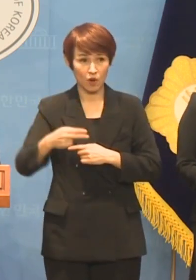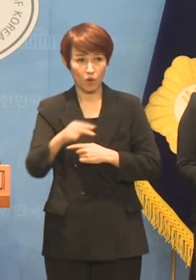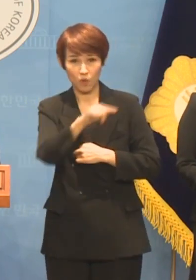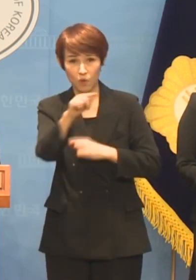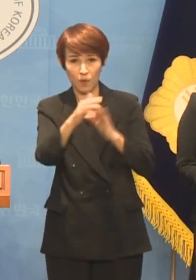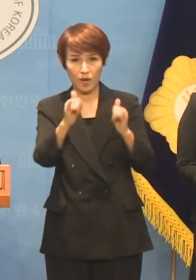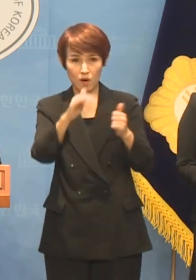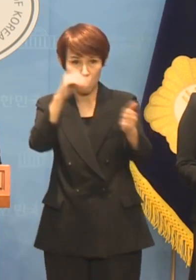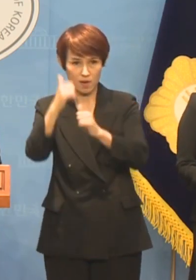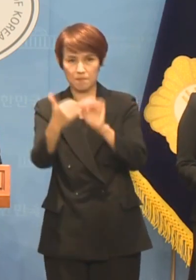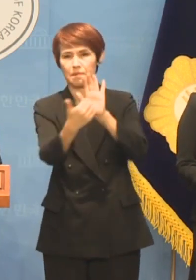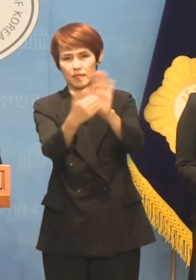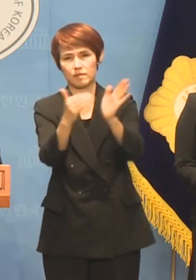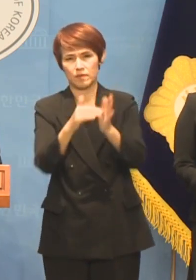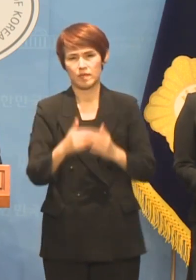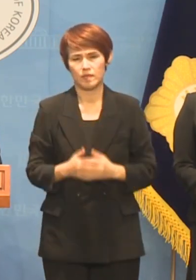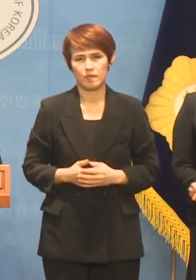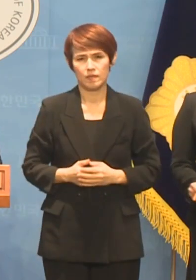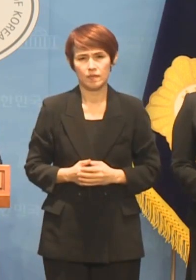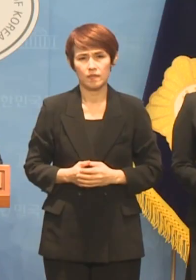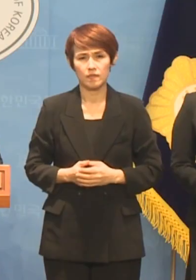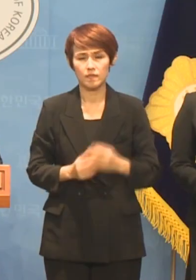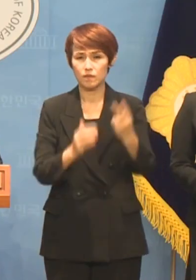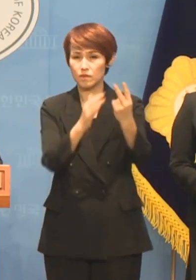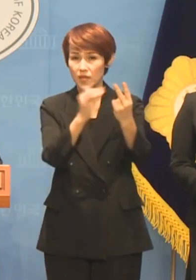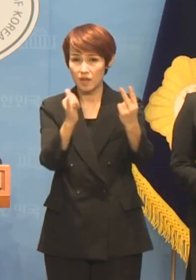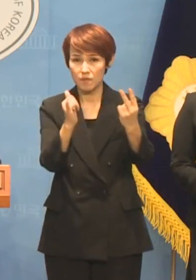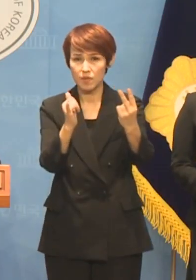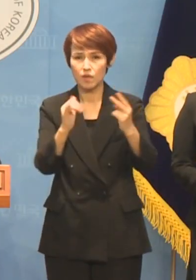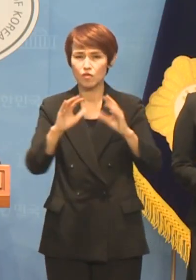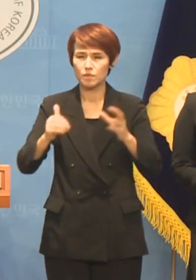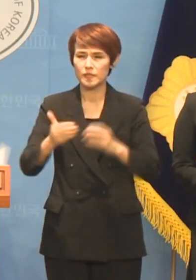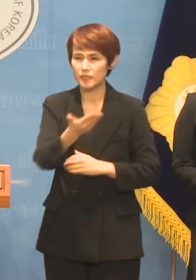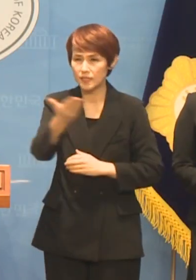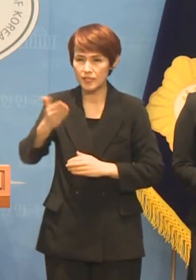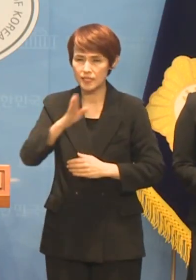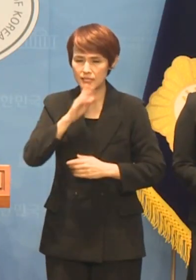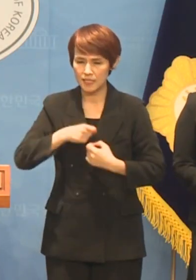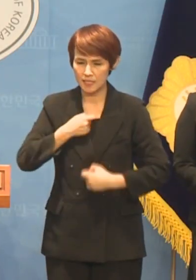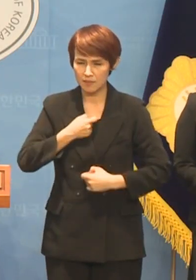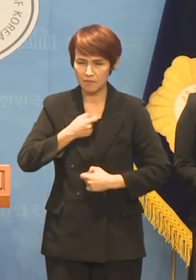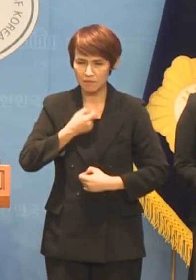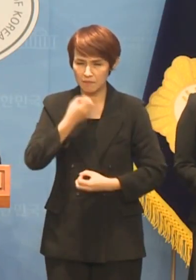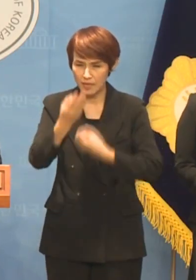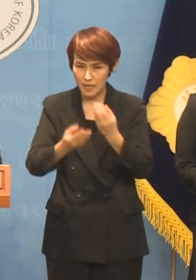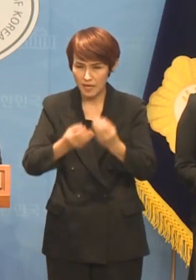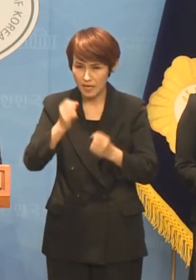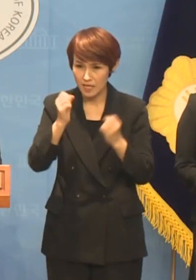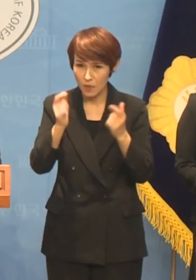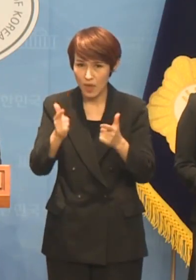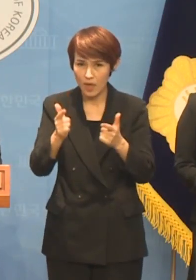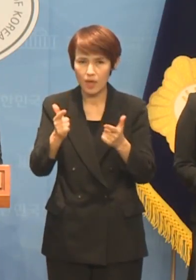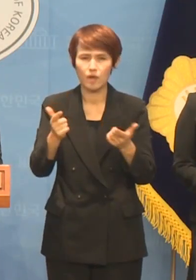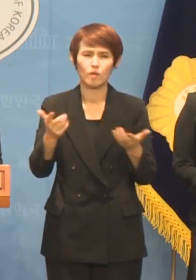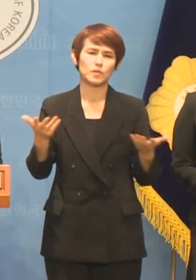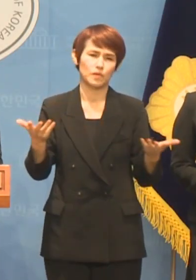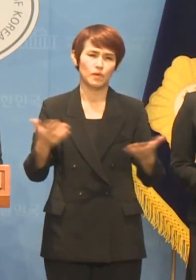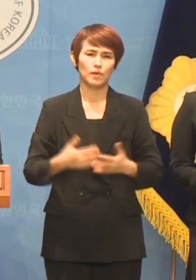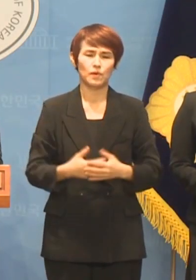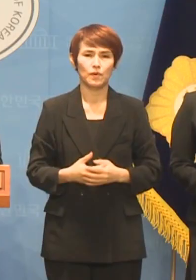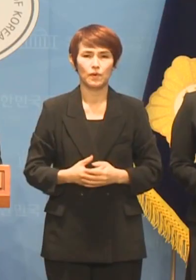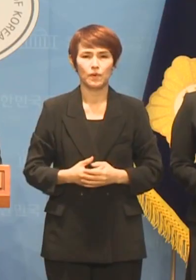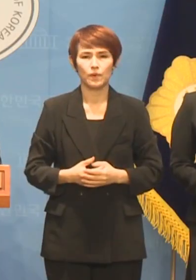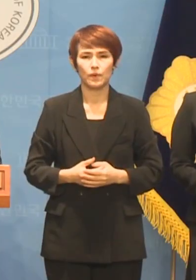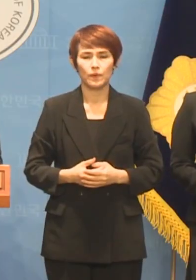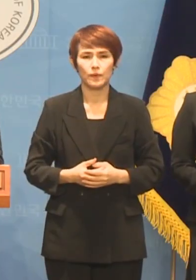출석을 막았습니다. 사령관들이 국민께 진실을 말할 기회를 잃은 것입니다.